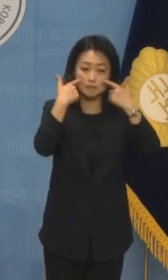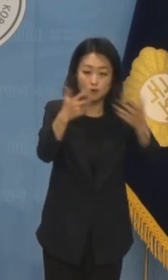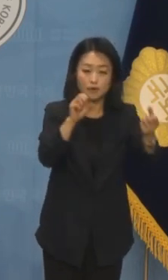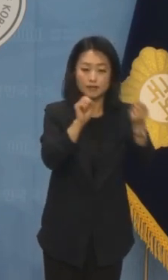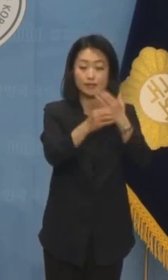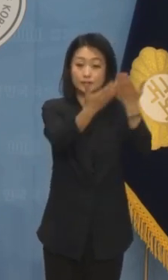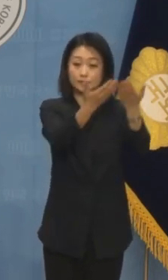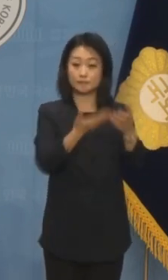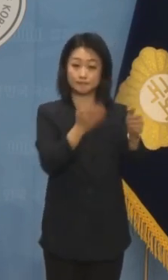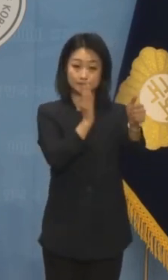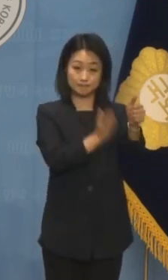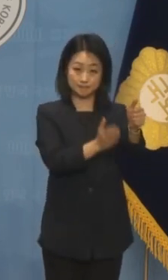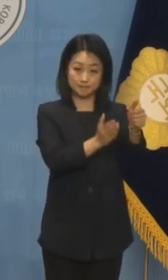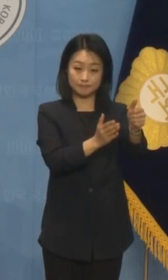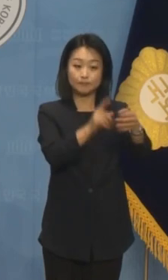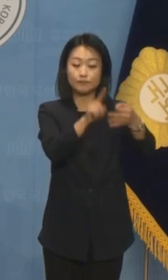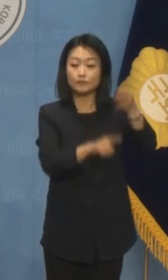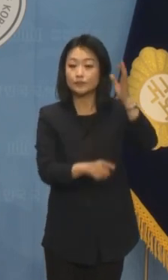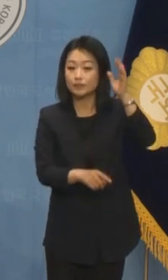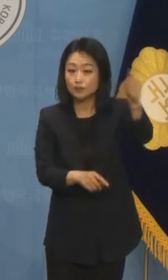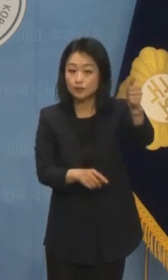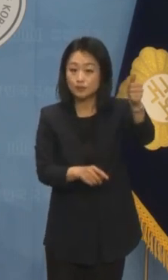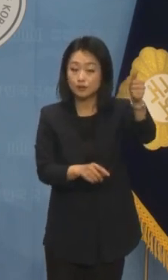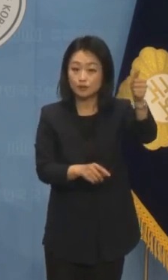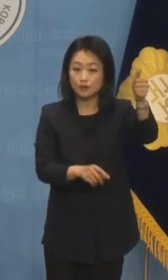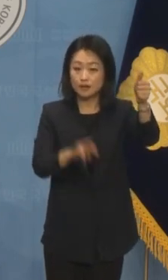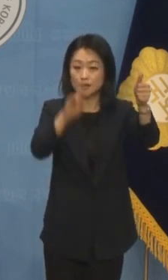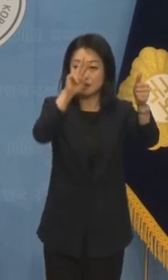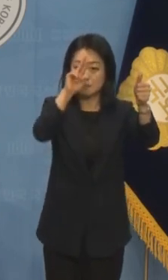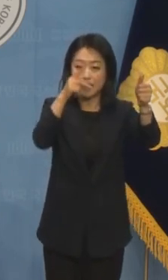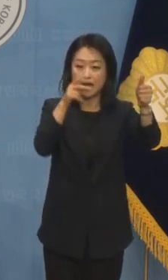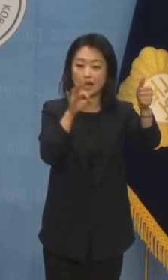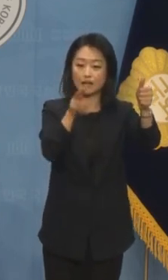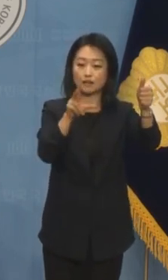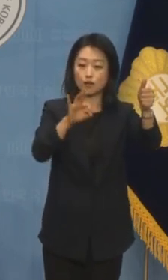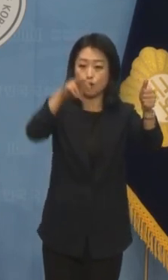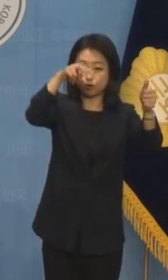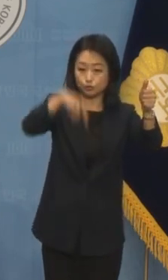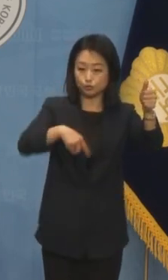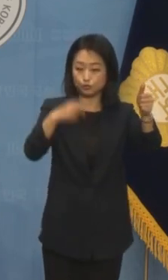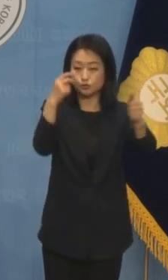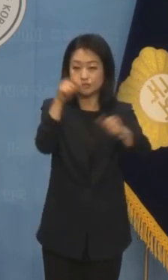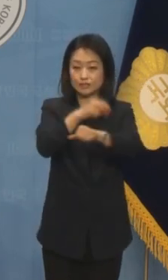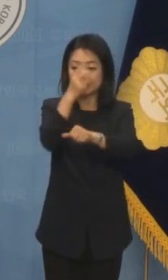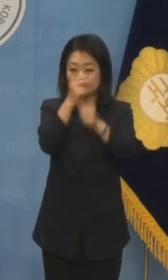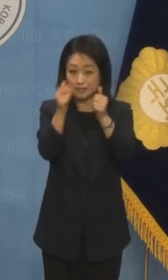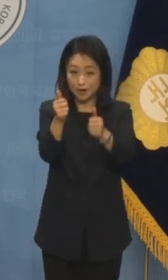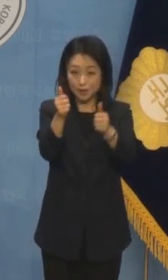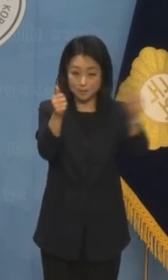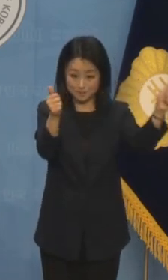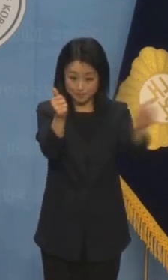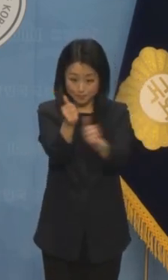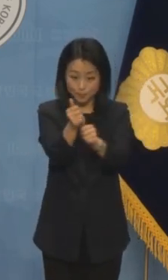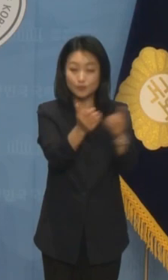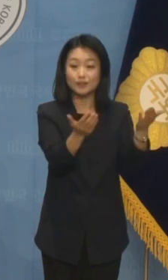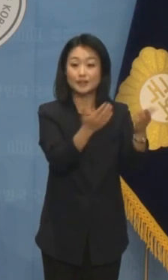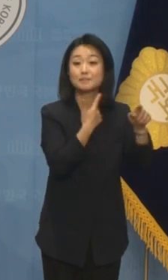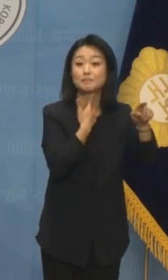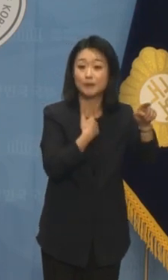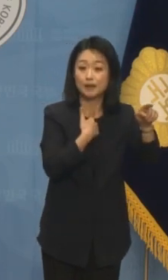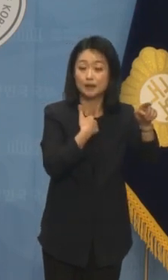것입니다. 윤 대통령은 당시 박영수 특검에서 수사사팀 팀장을 지냈는데